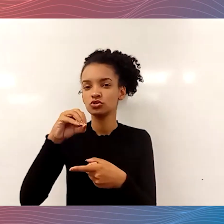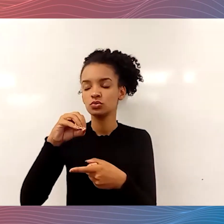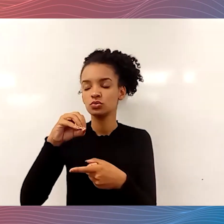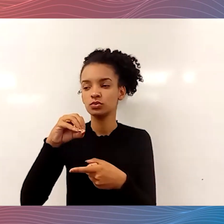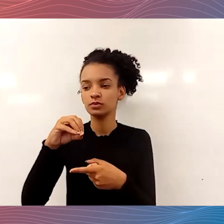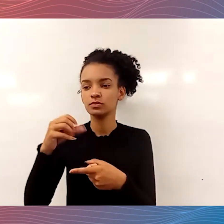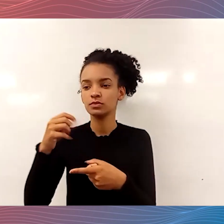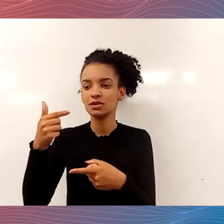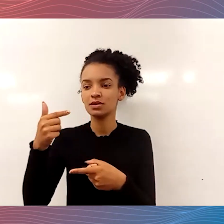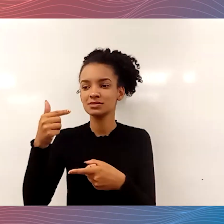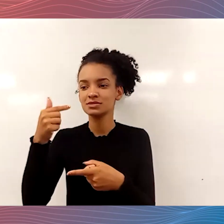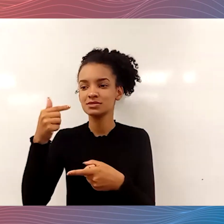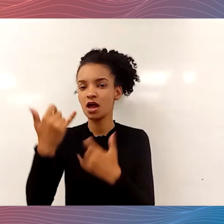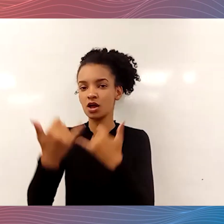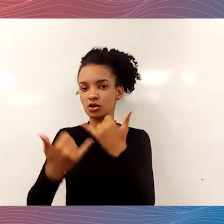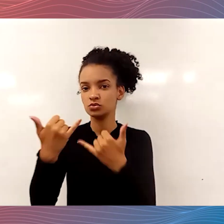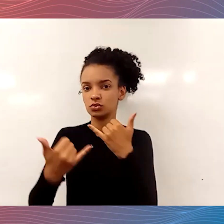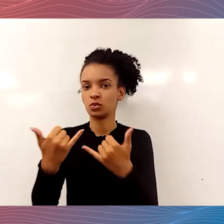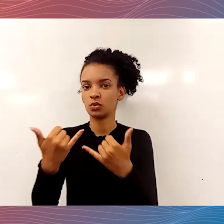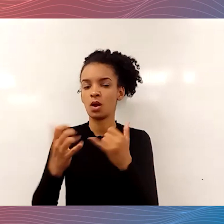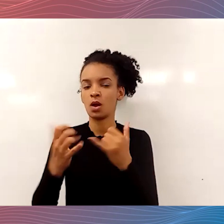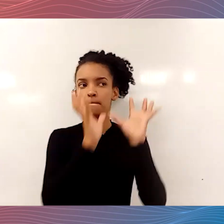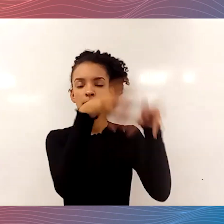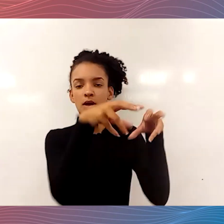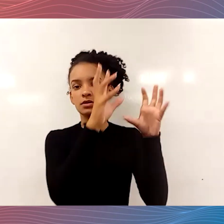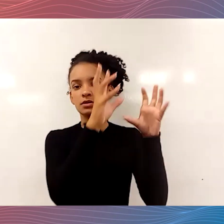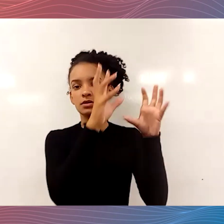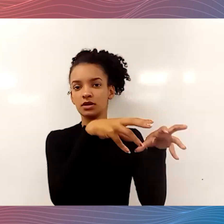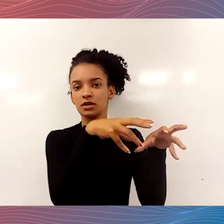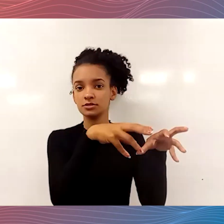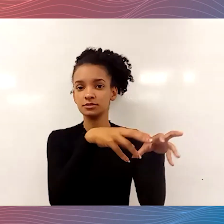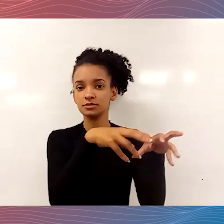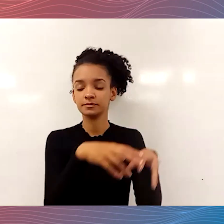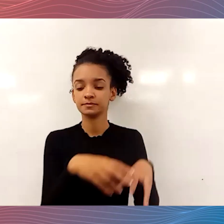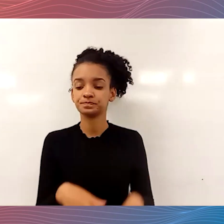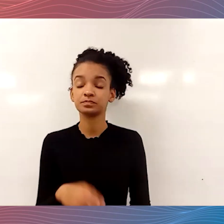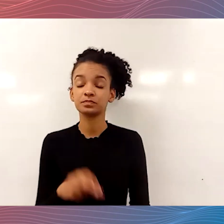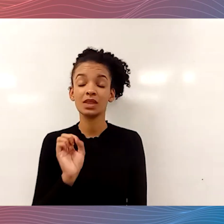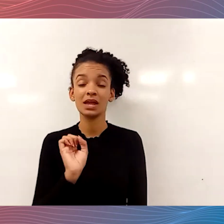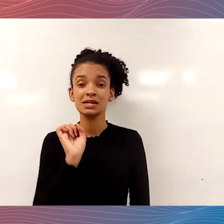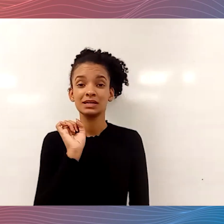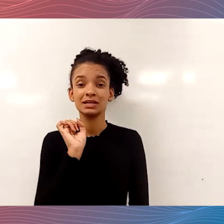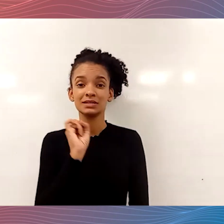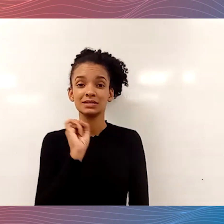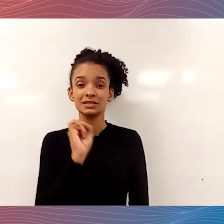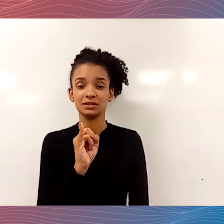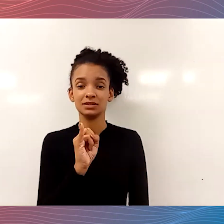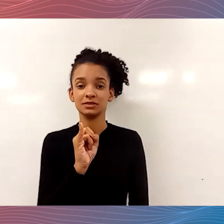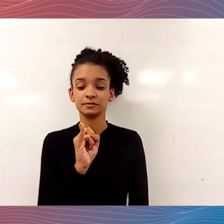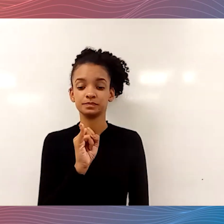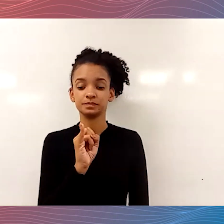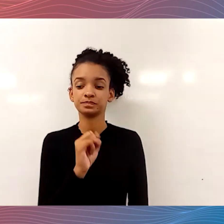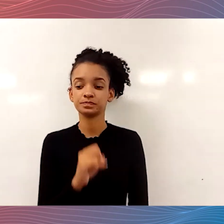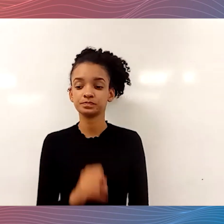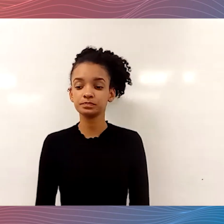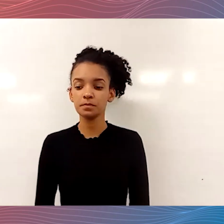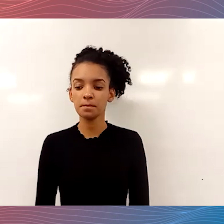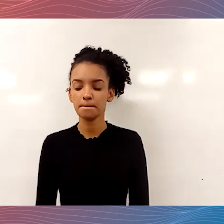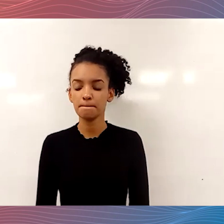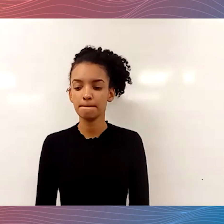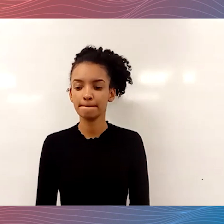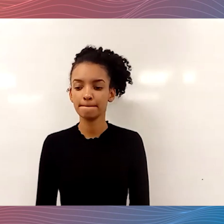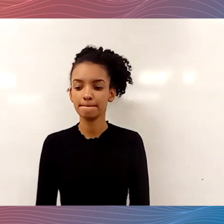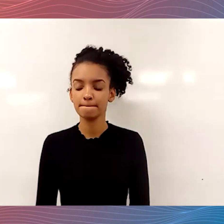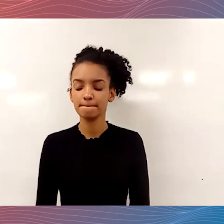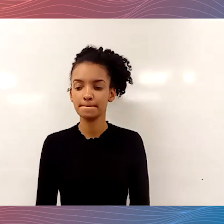o título, né? Então, se você ganhar 4-0, levou o título, né? 5-1 levou o título. Então, assim,